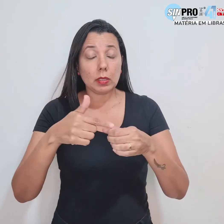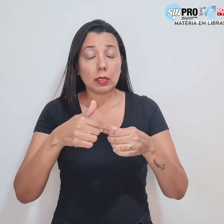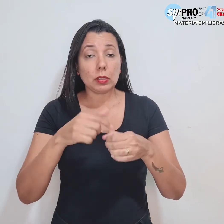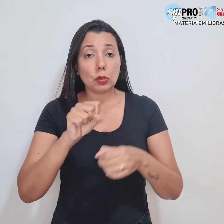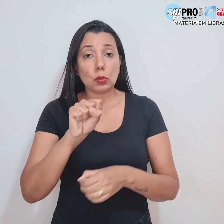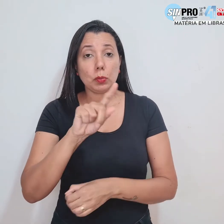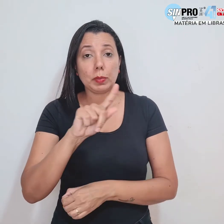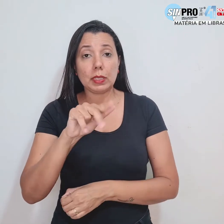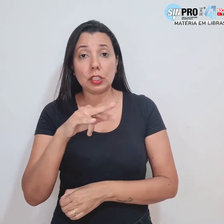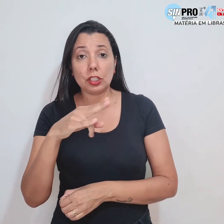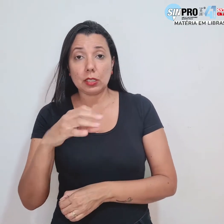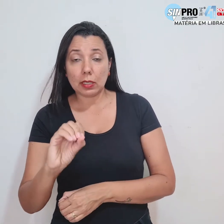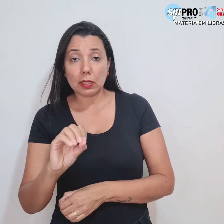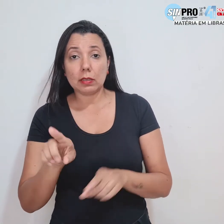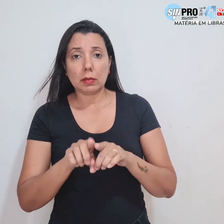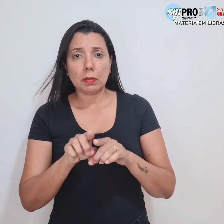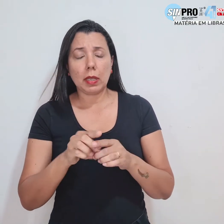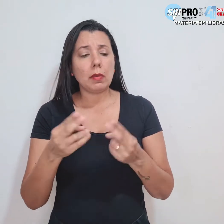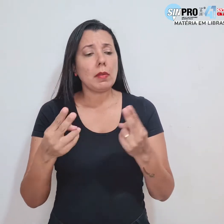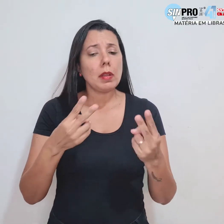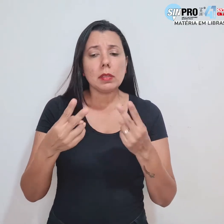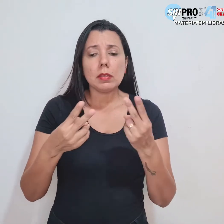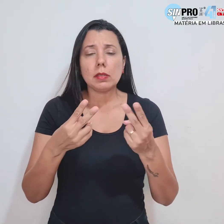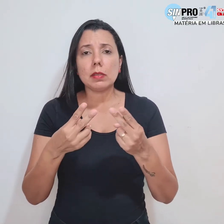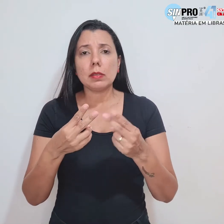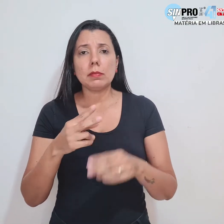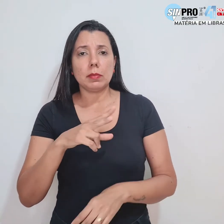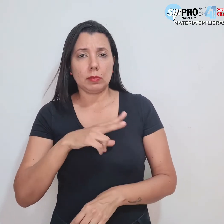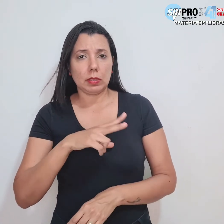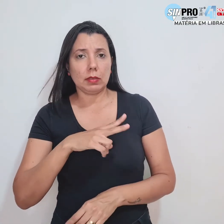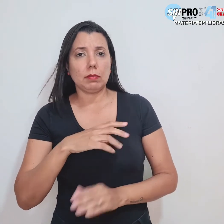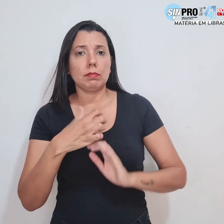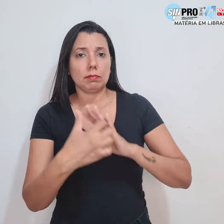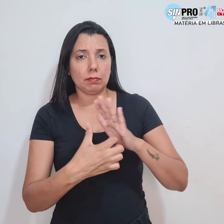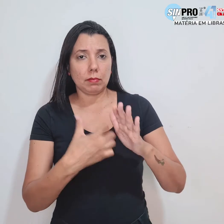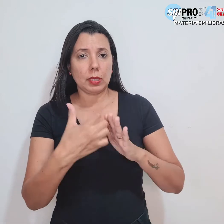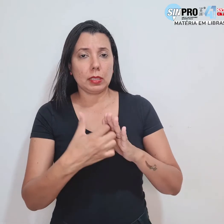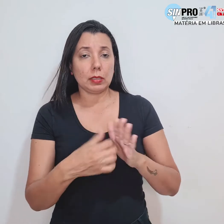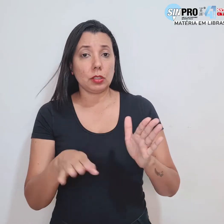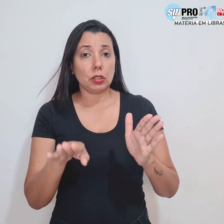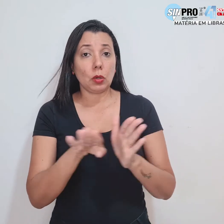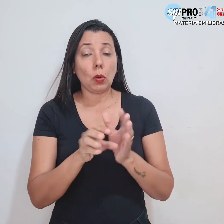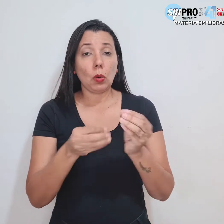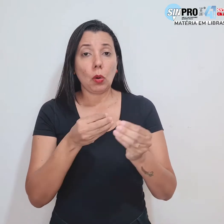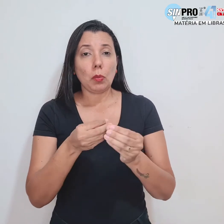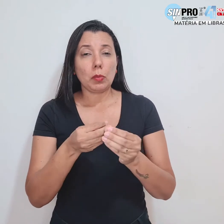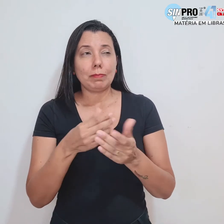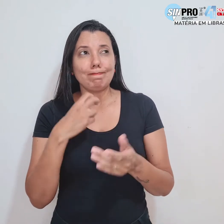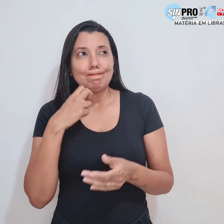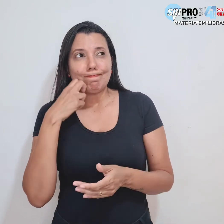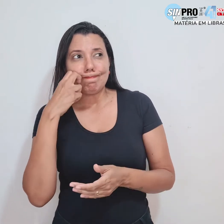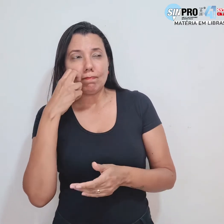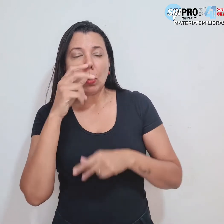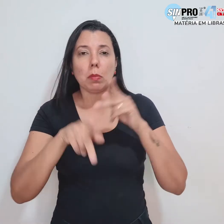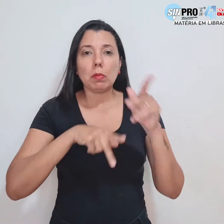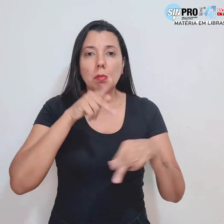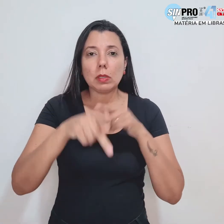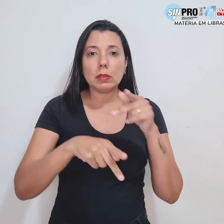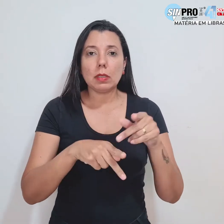em subsidiárias e viabiliza o processo de privatização da empresa, chegou de forma tímida à população.